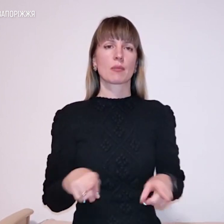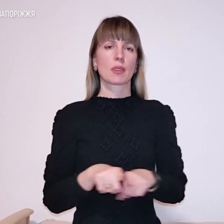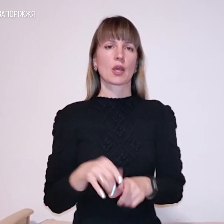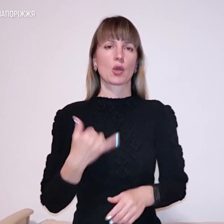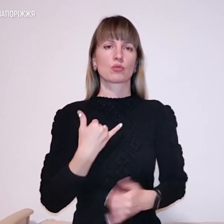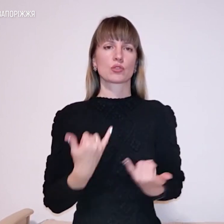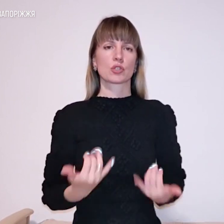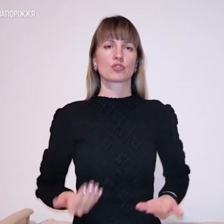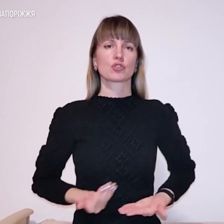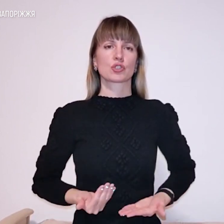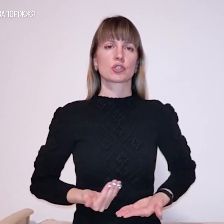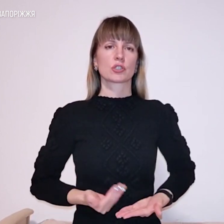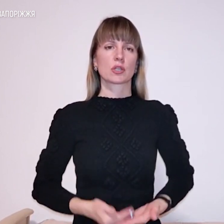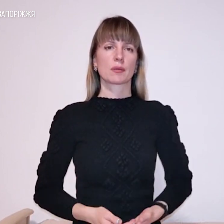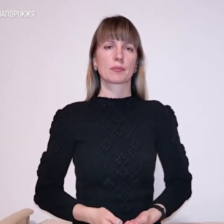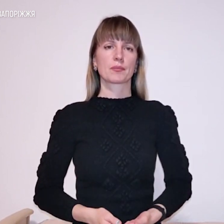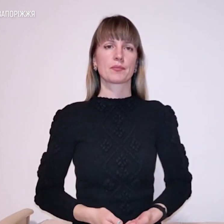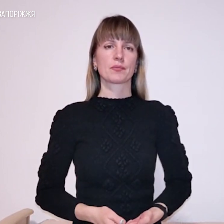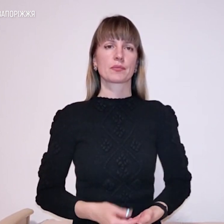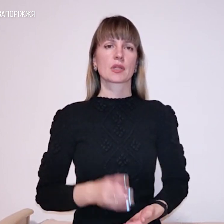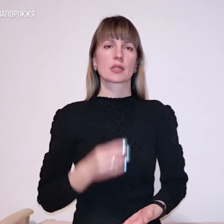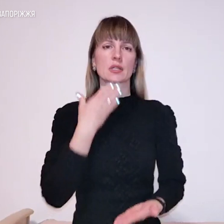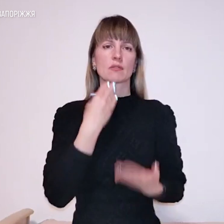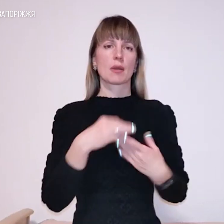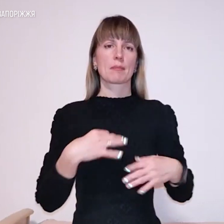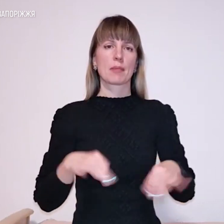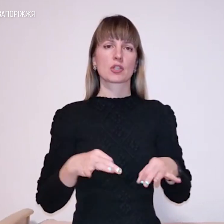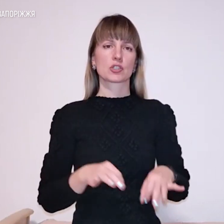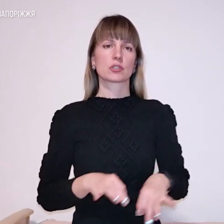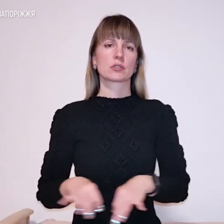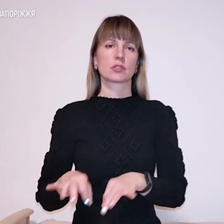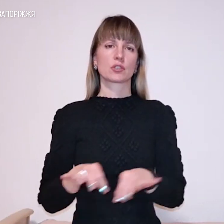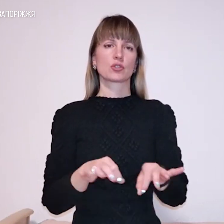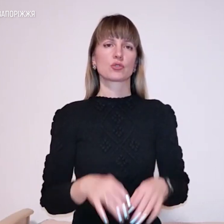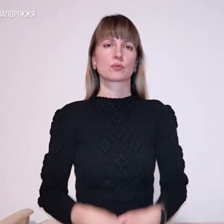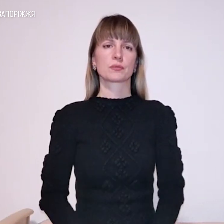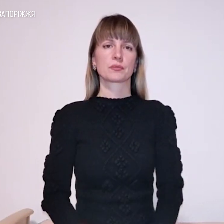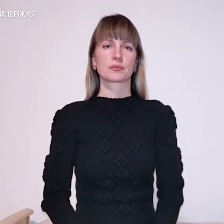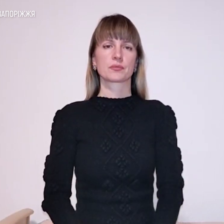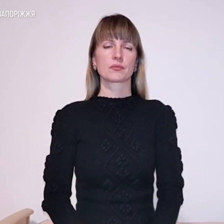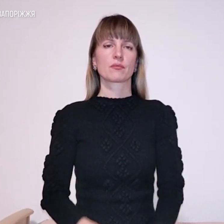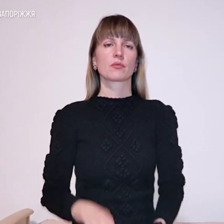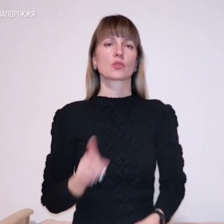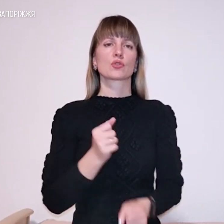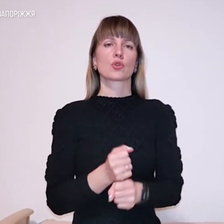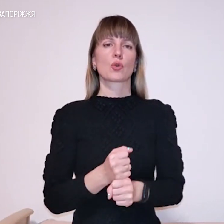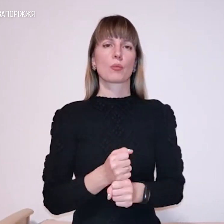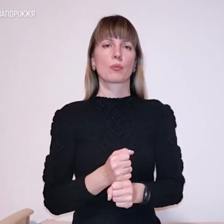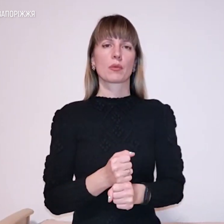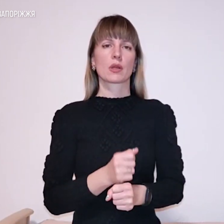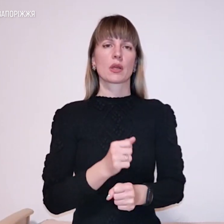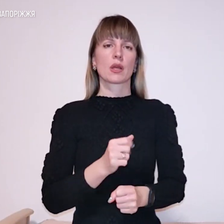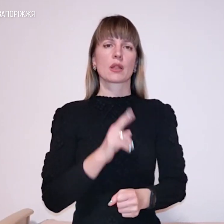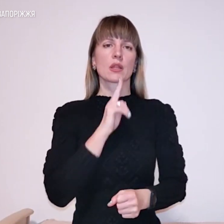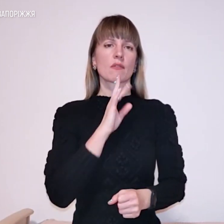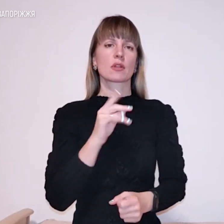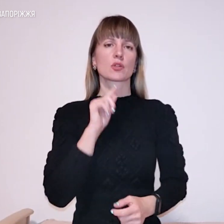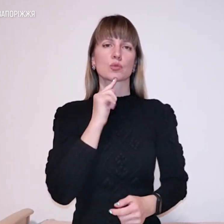зараз. На чому ви пересуваєтеся? На власній машині пересуваюся. Що ж робити? Попри складну ситуацію, у